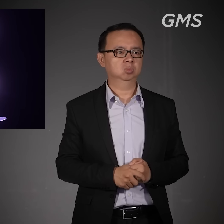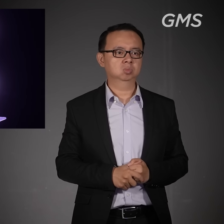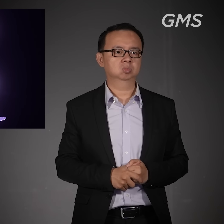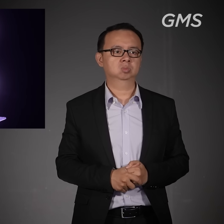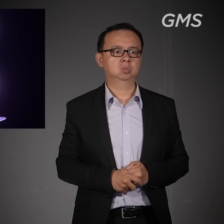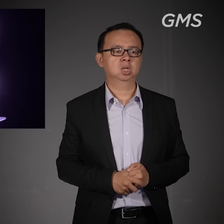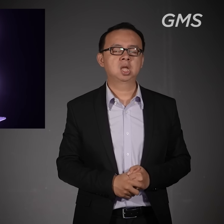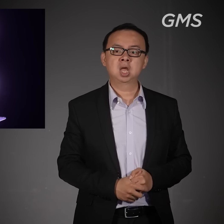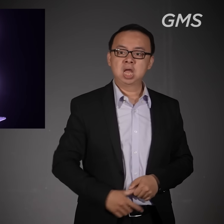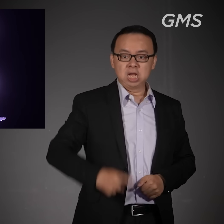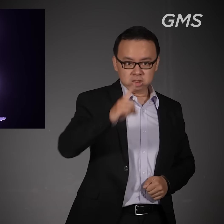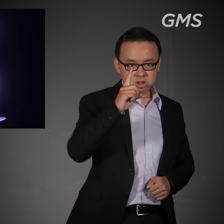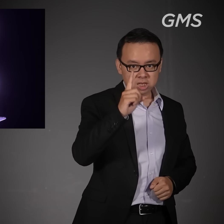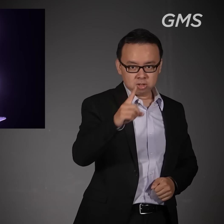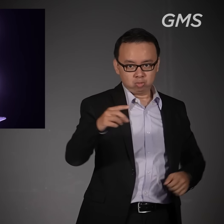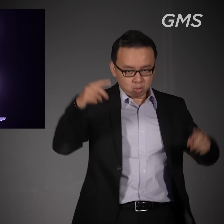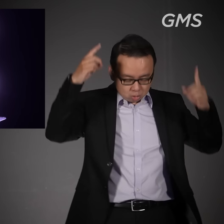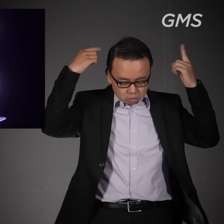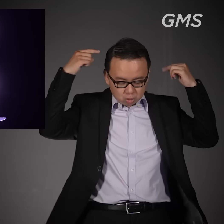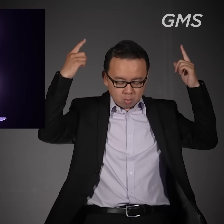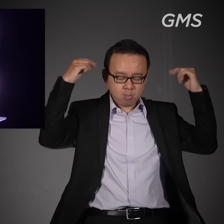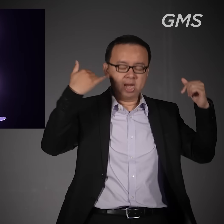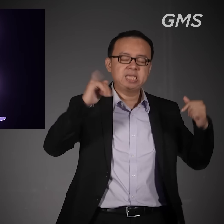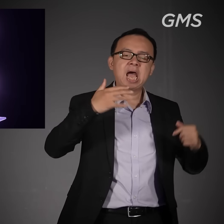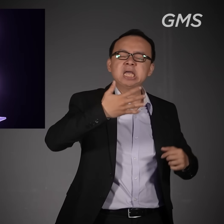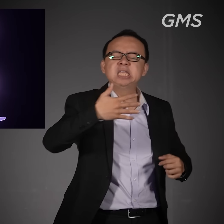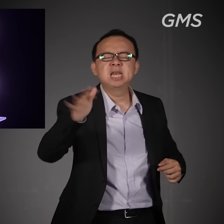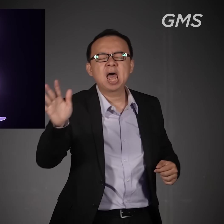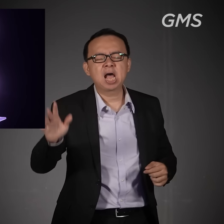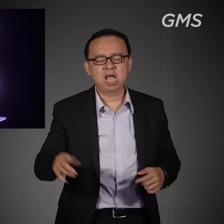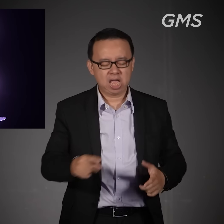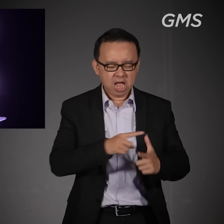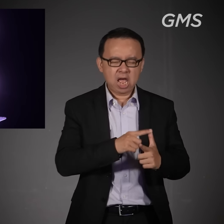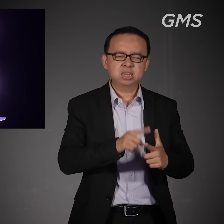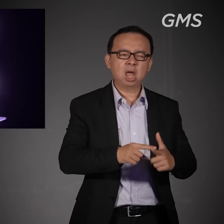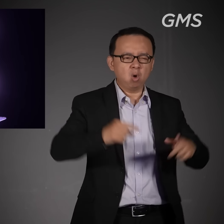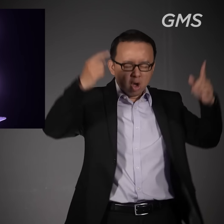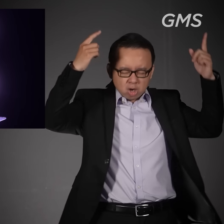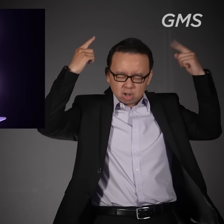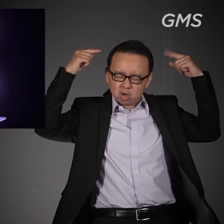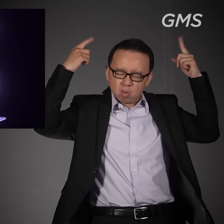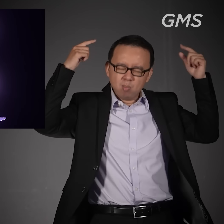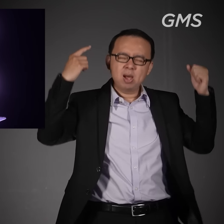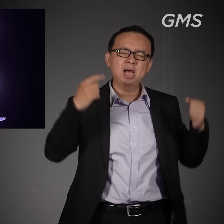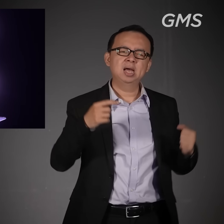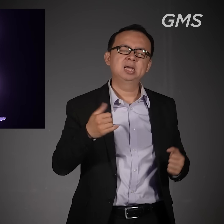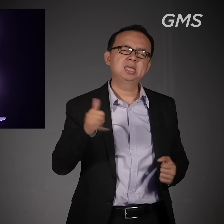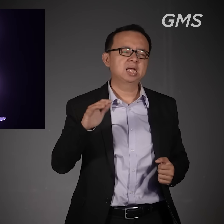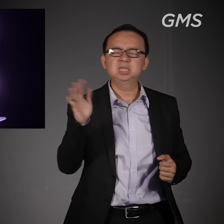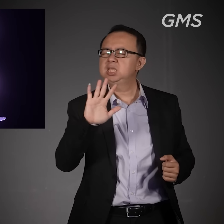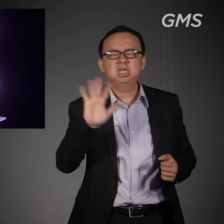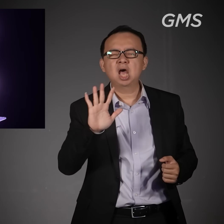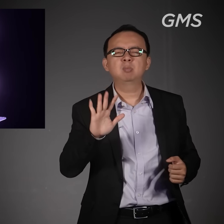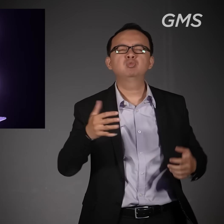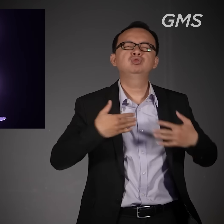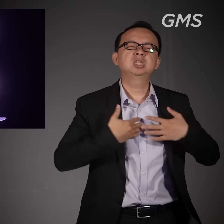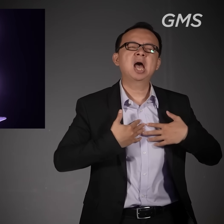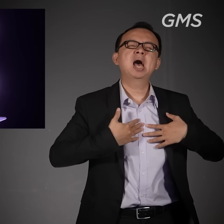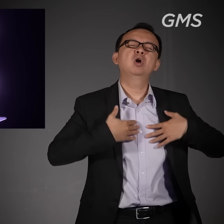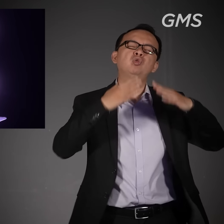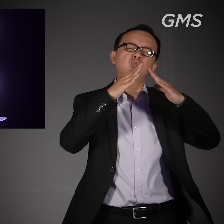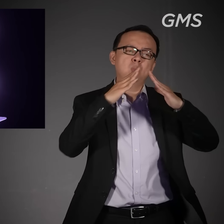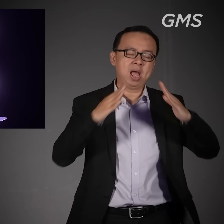satu domba yang tersesat. Atau domba yang tidak punya Bethel, gak punya rumah Allah.